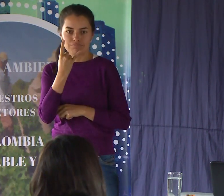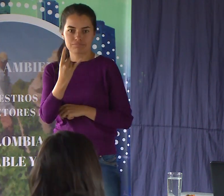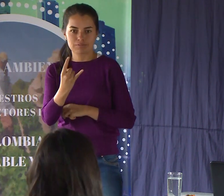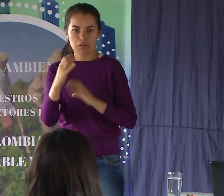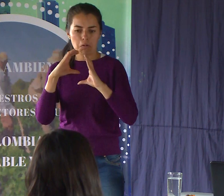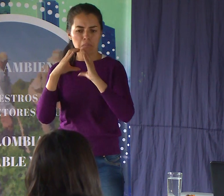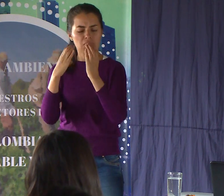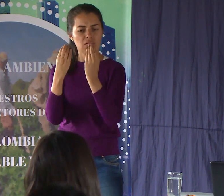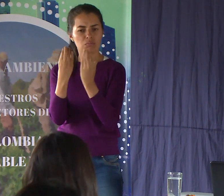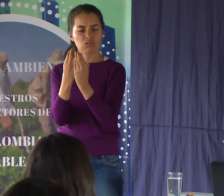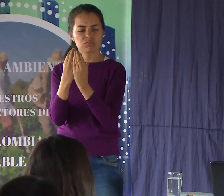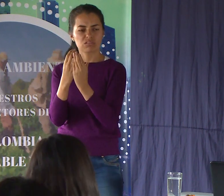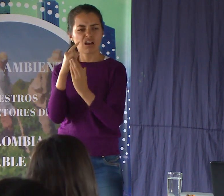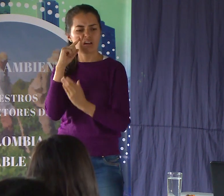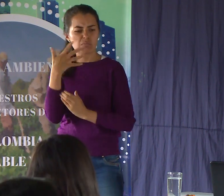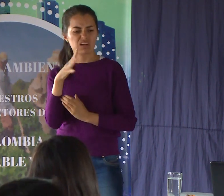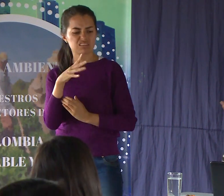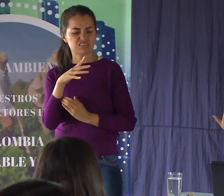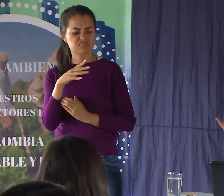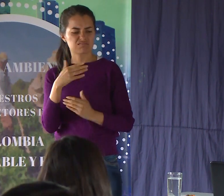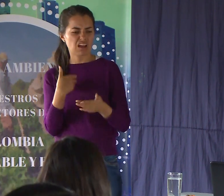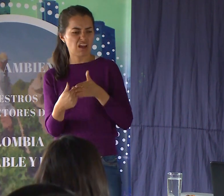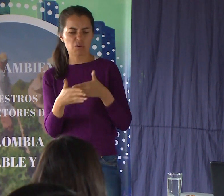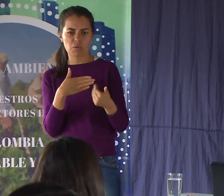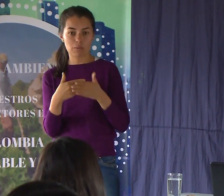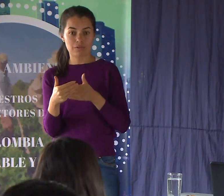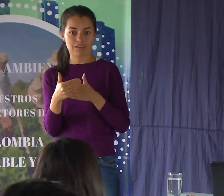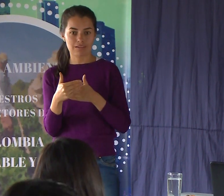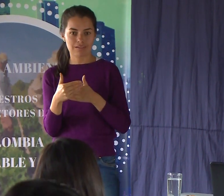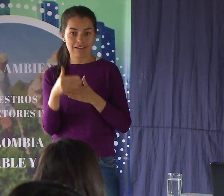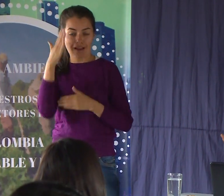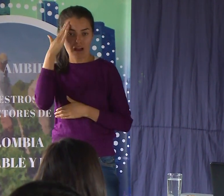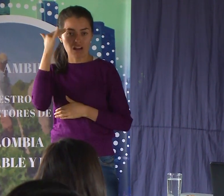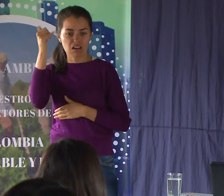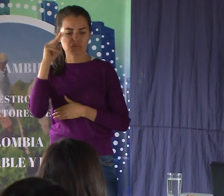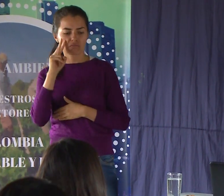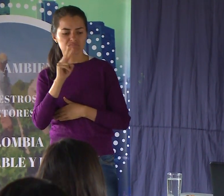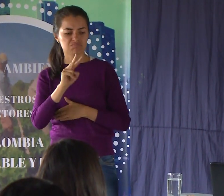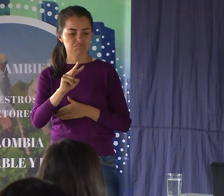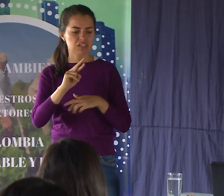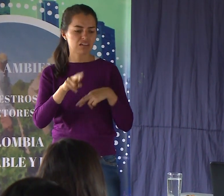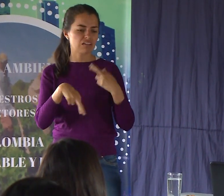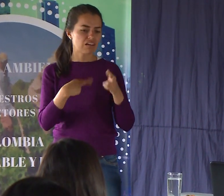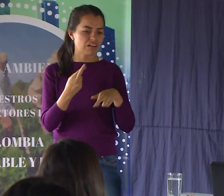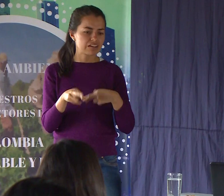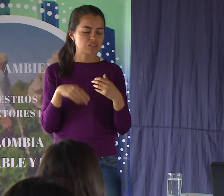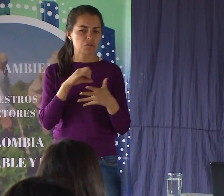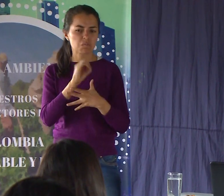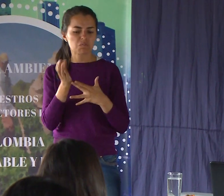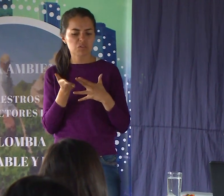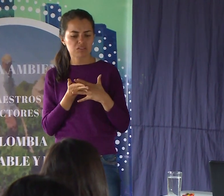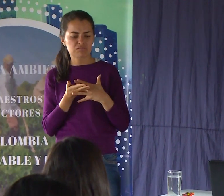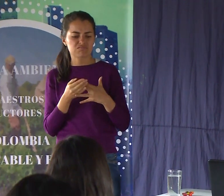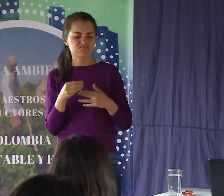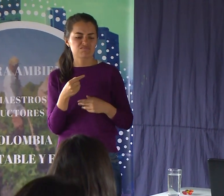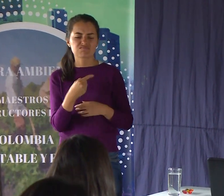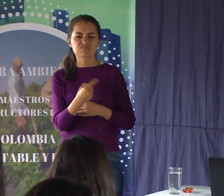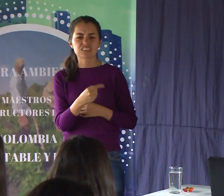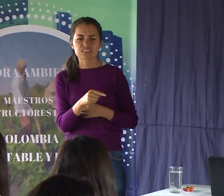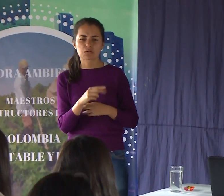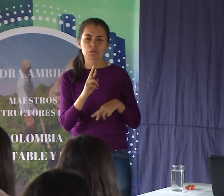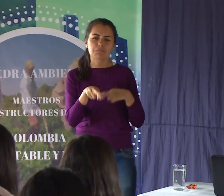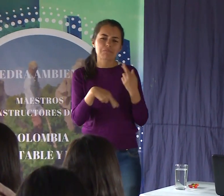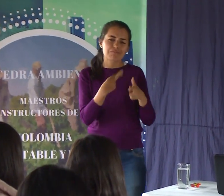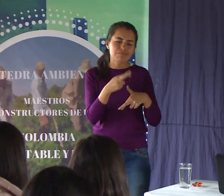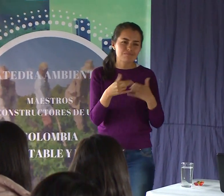como de poca importancia, el mundo académico, digo. El mundo académico dice, bueno, pero hablar de recreación hoy